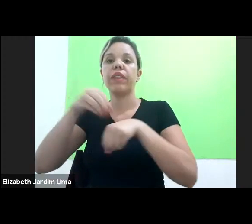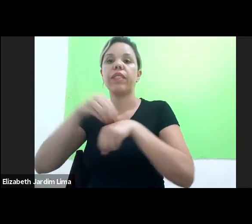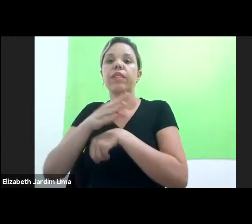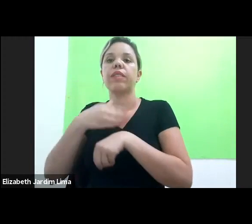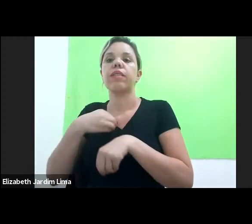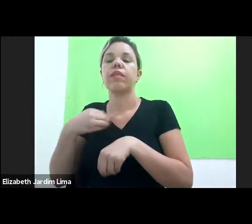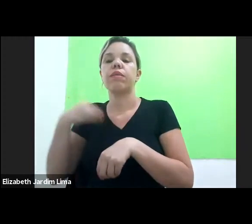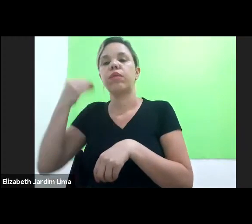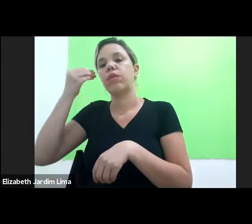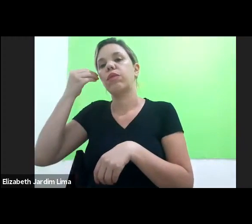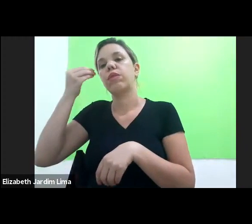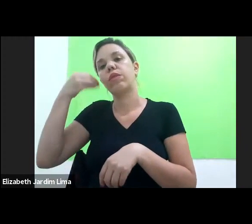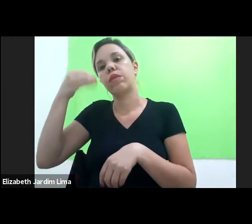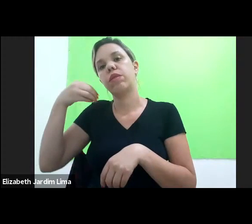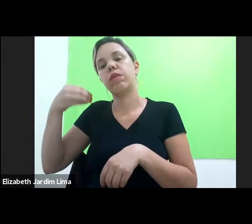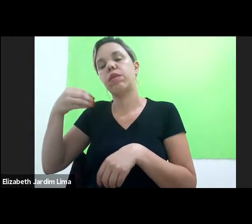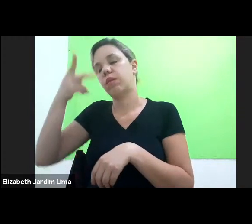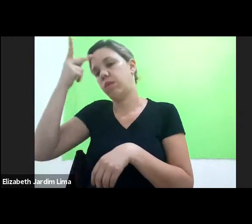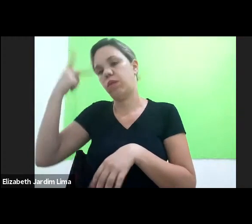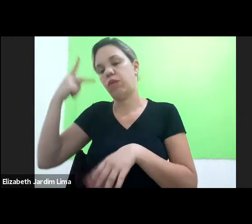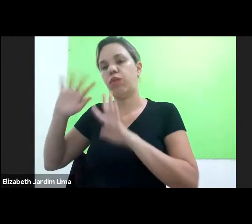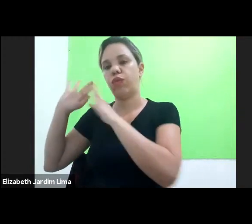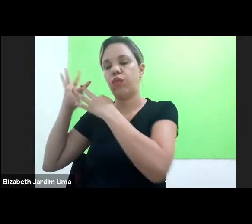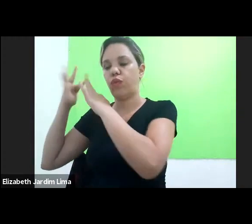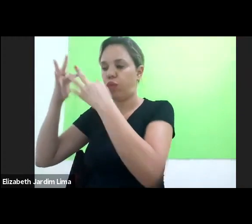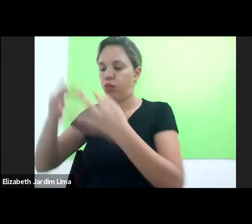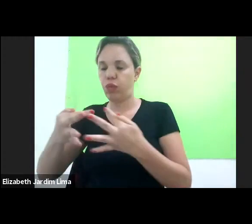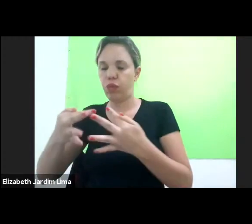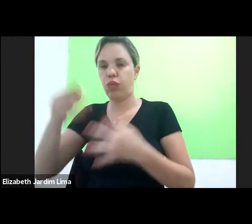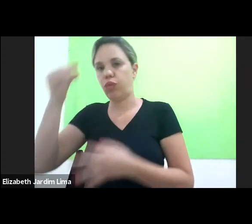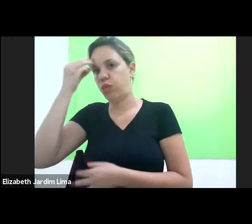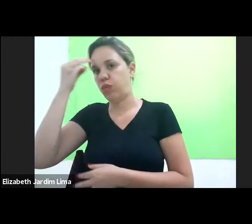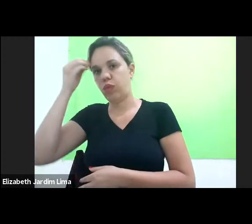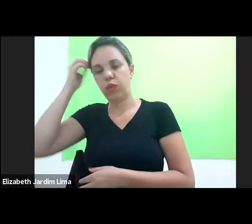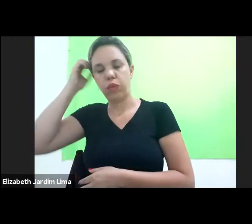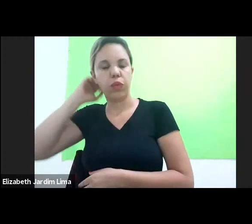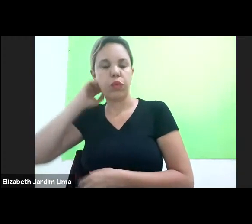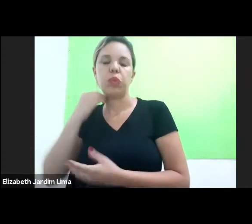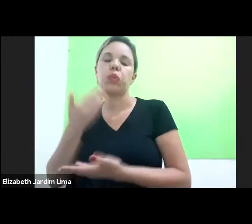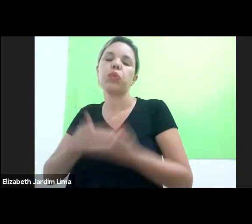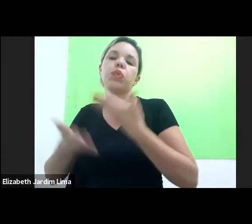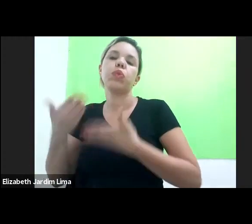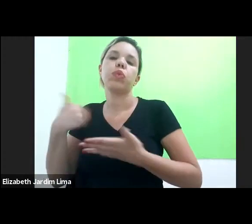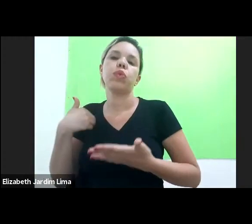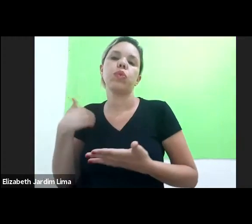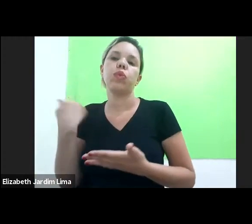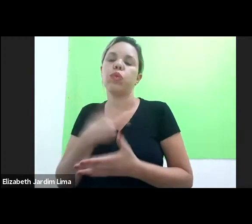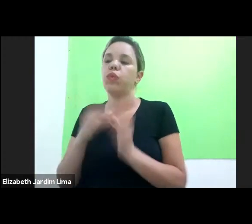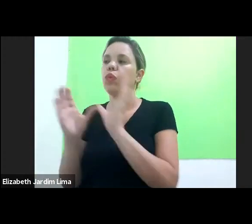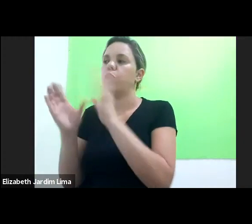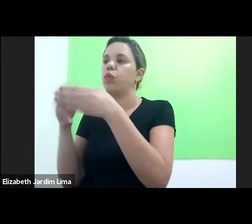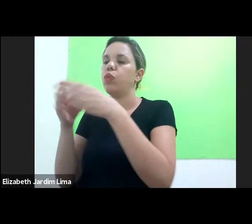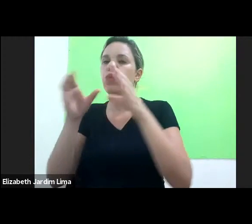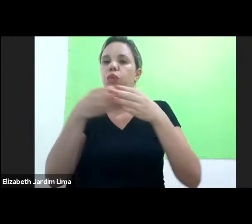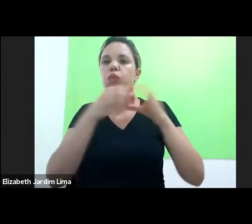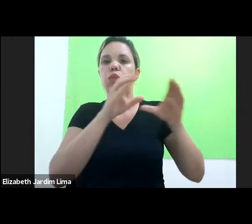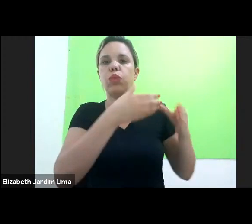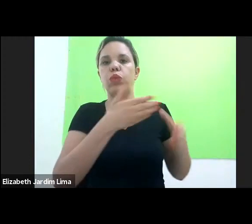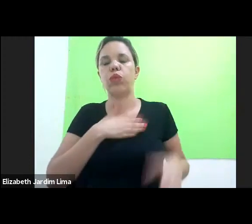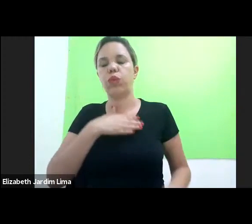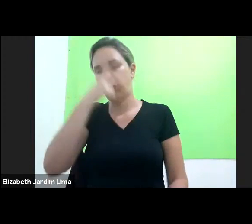bagagem ancestral, essa memória coletiva? No seio das nossas comunidades, e no caso do meu